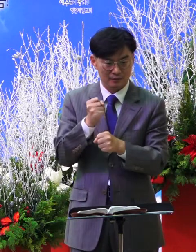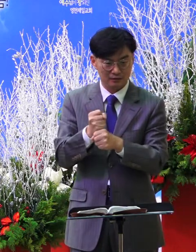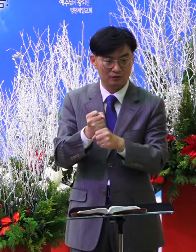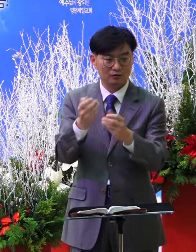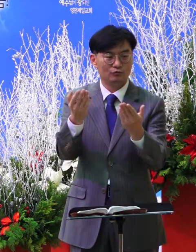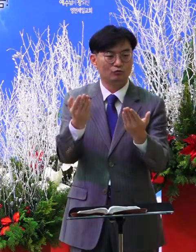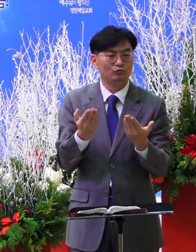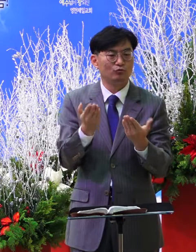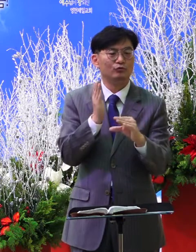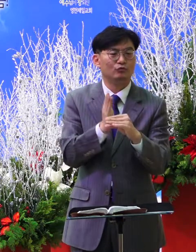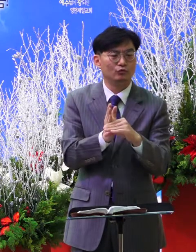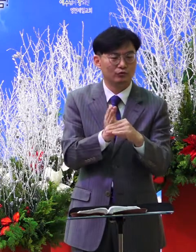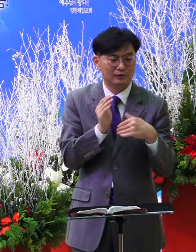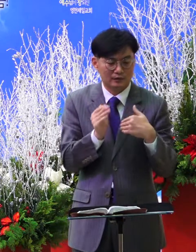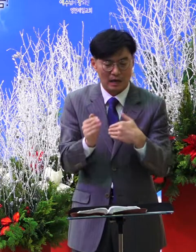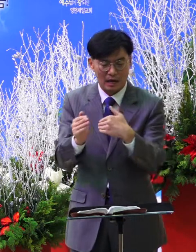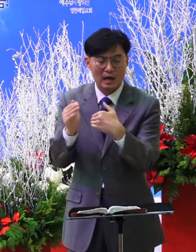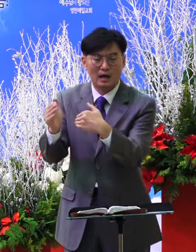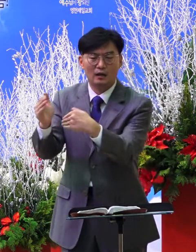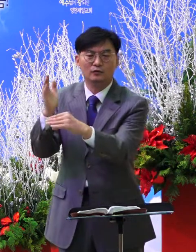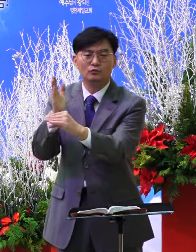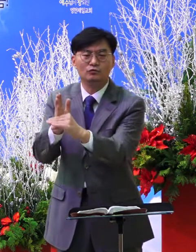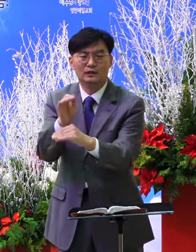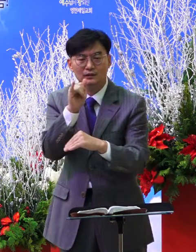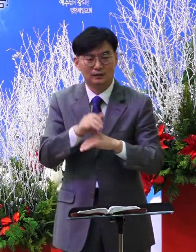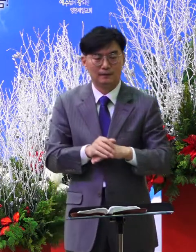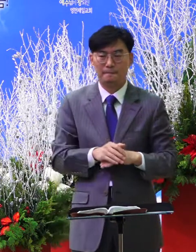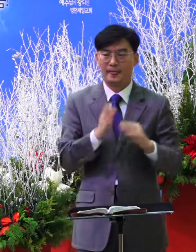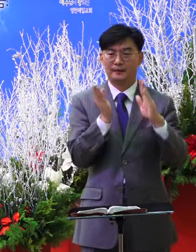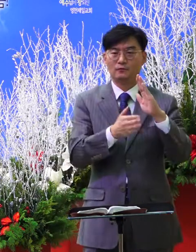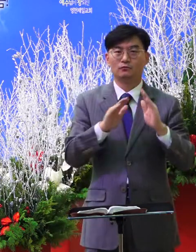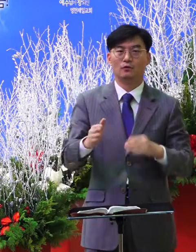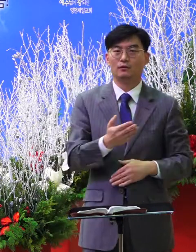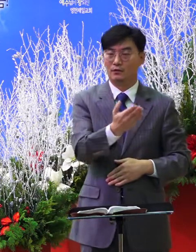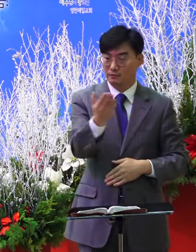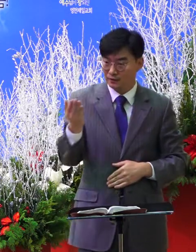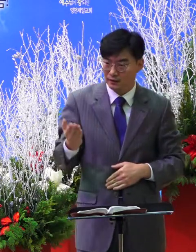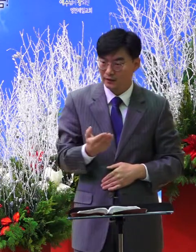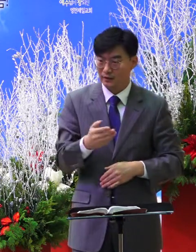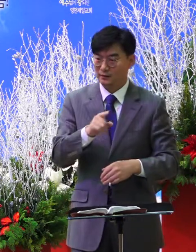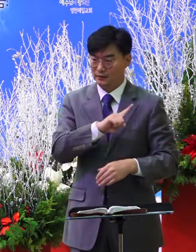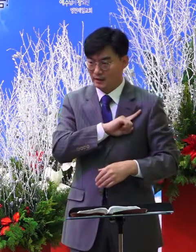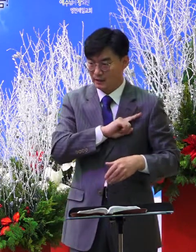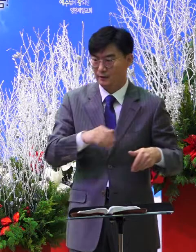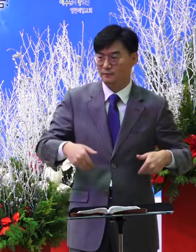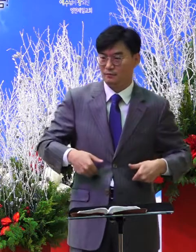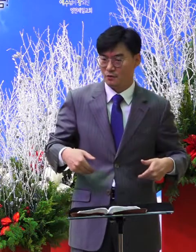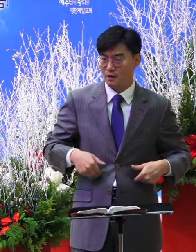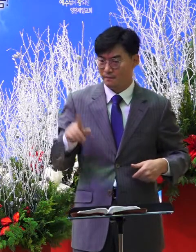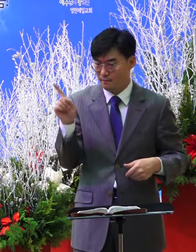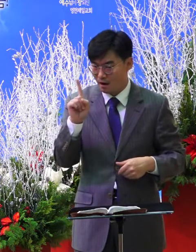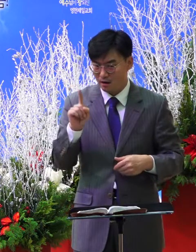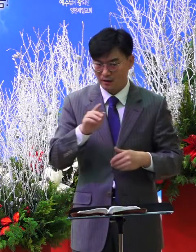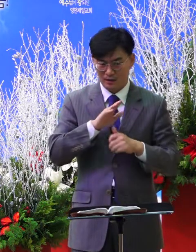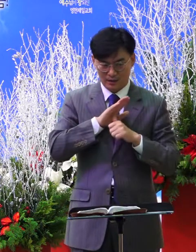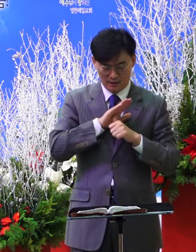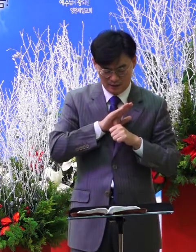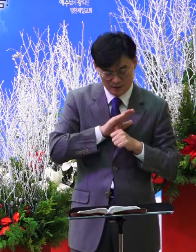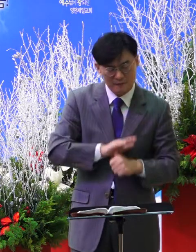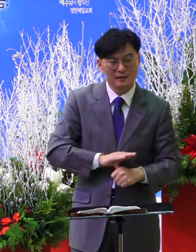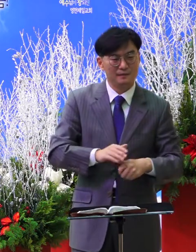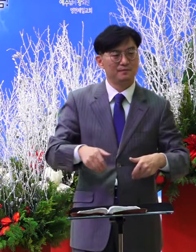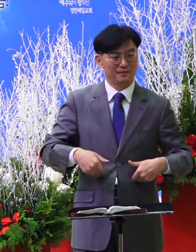속에 우리가 있습니다. 이 과정을 살아가고 있는 성도들에게 가장 필요한 것은 인내와